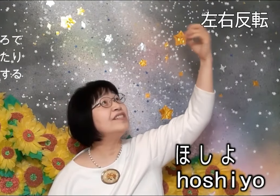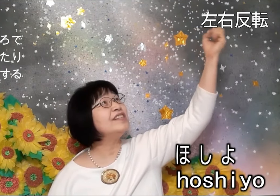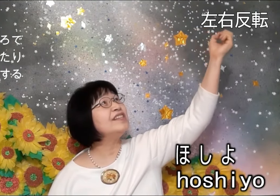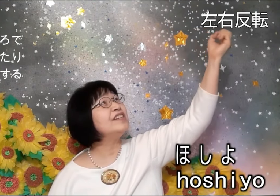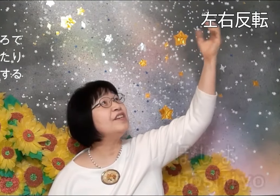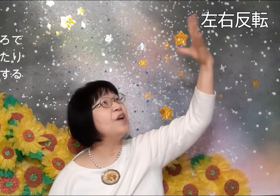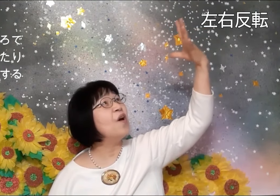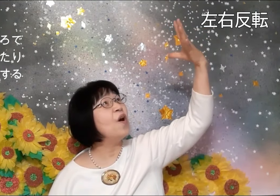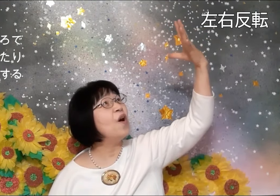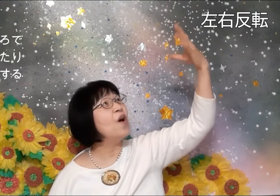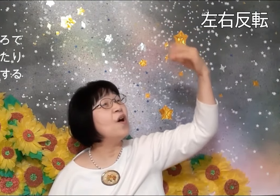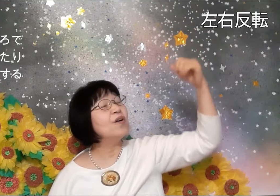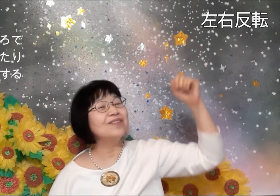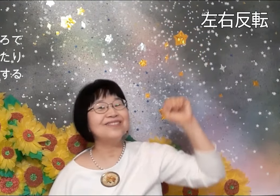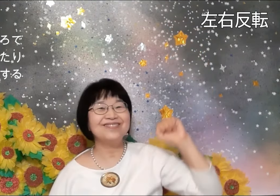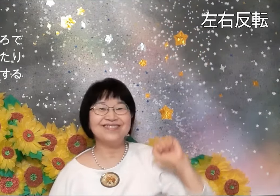星よ。